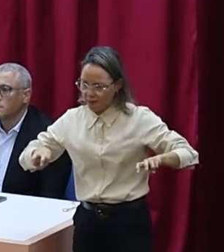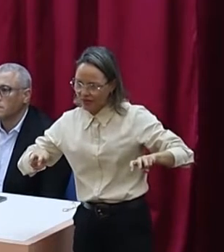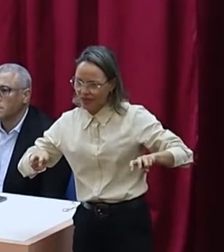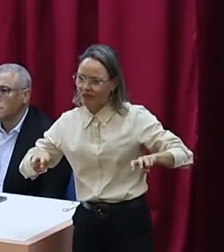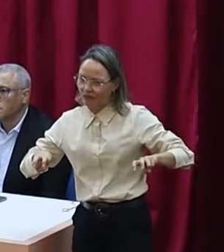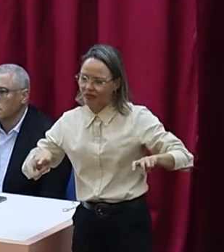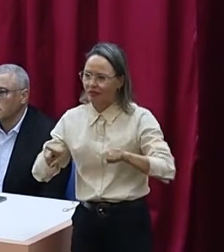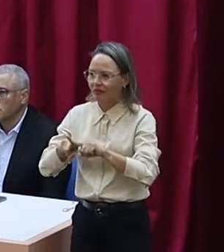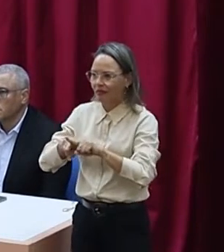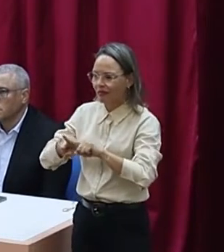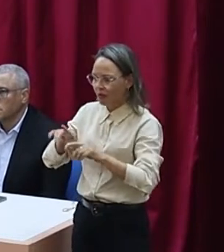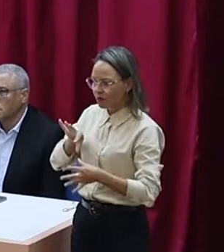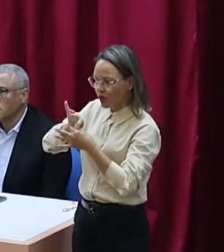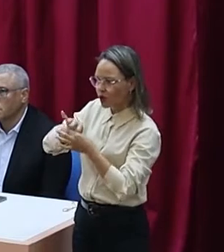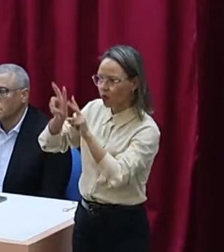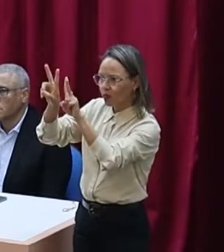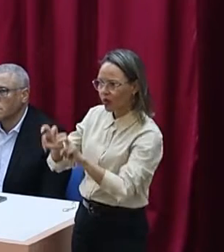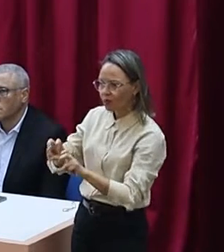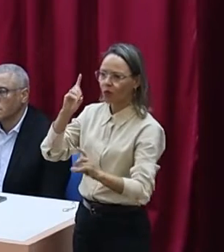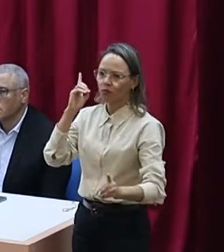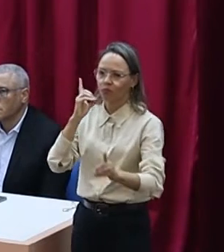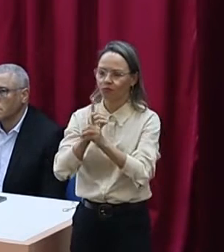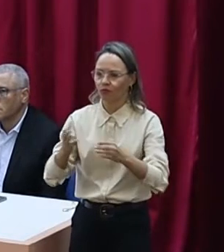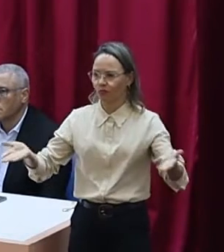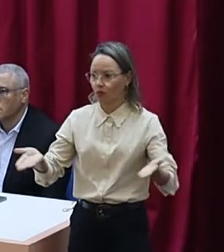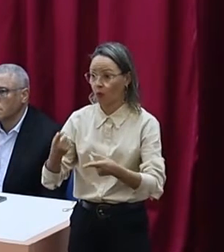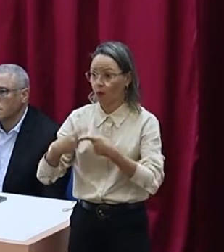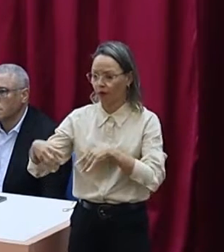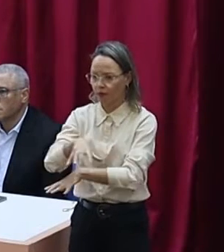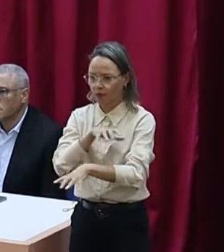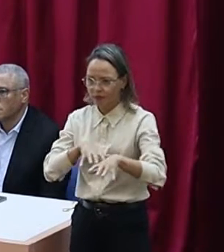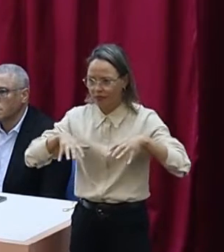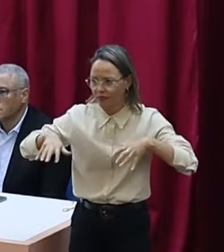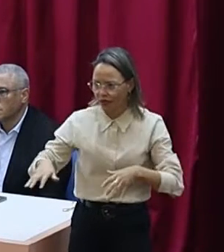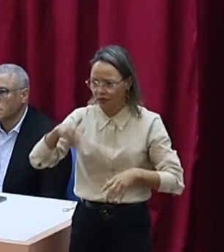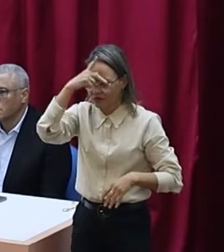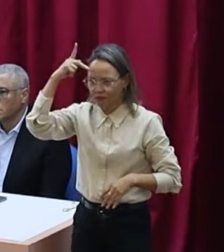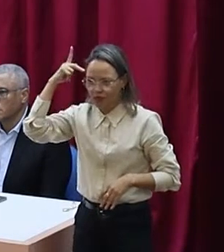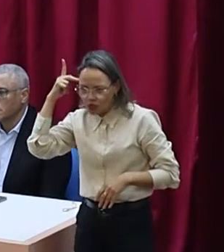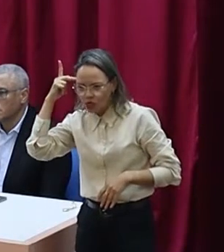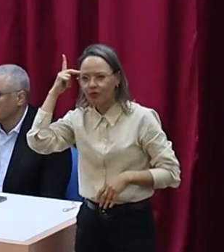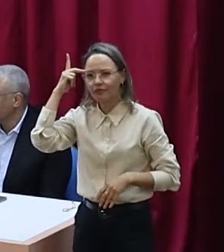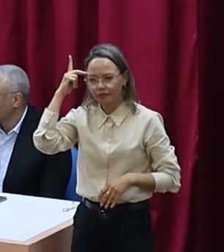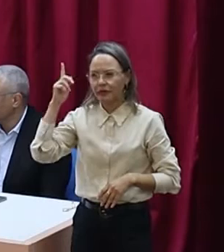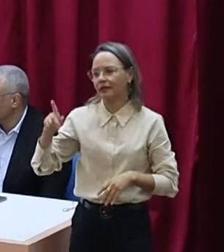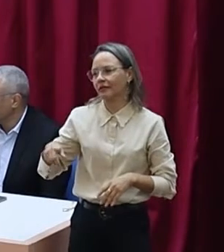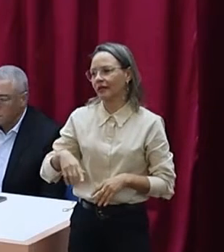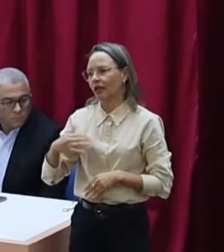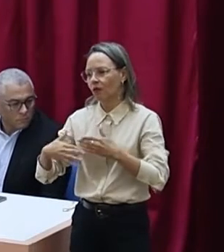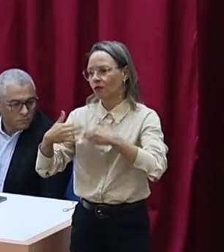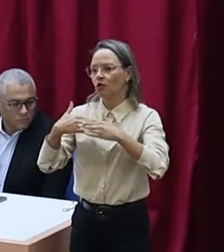acho que está conectado ao tema também do encontro, porque eu vou falar de mobilidade de pessoas e de signos aí a partir